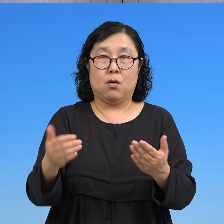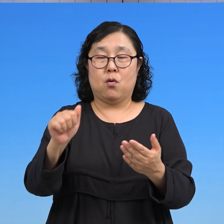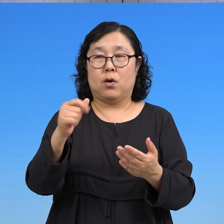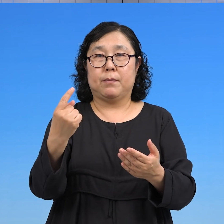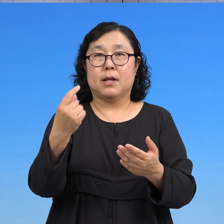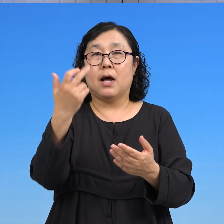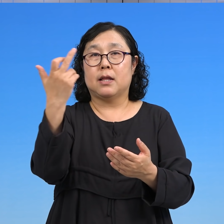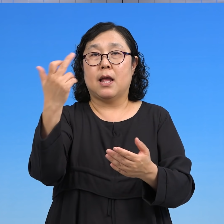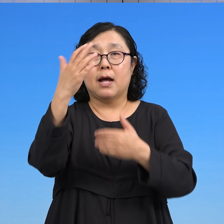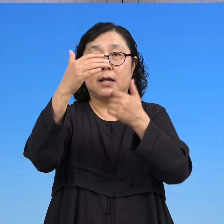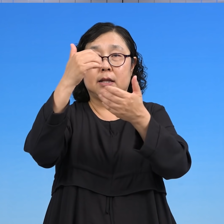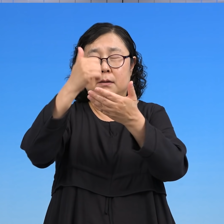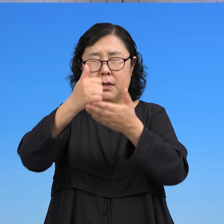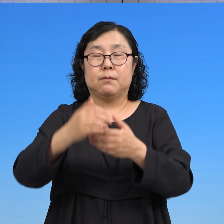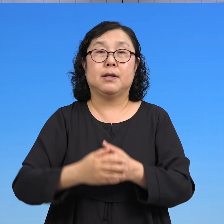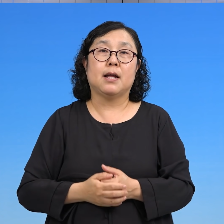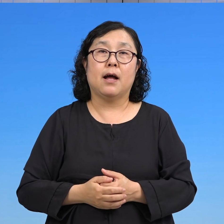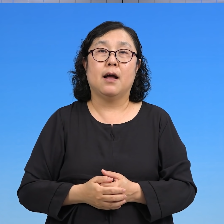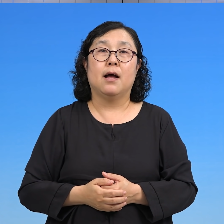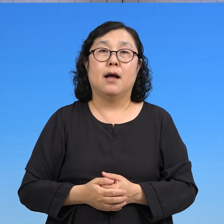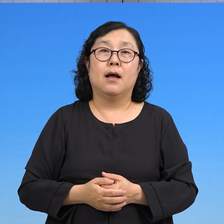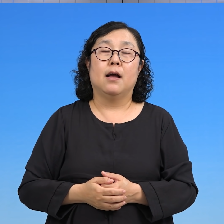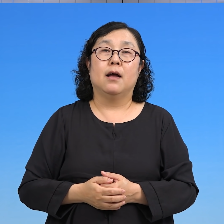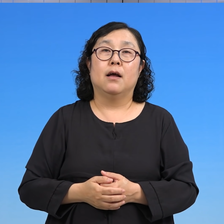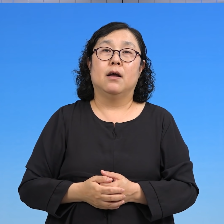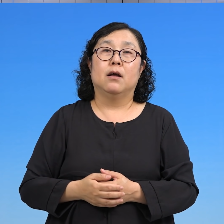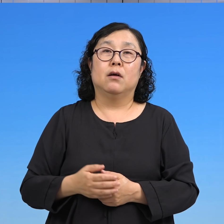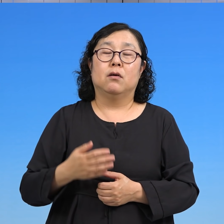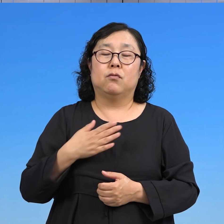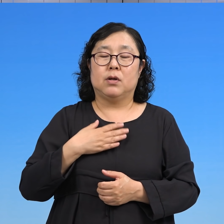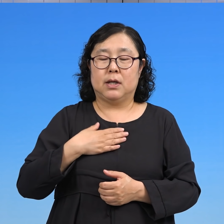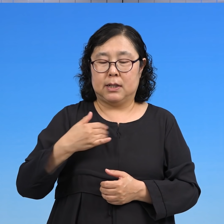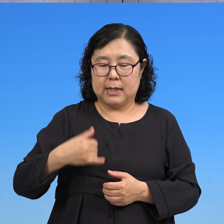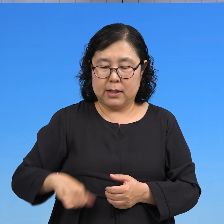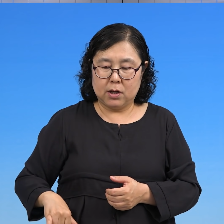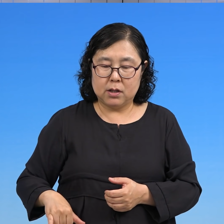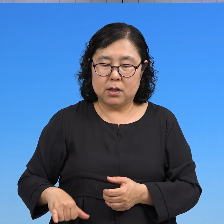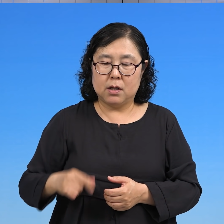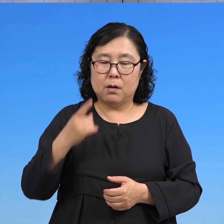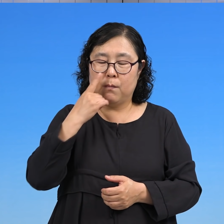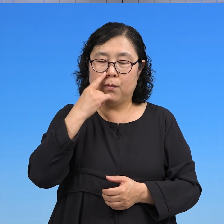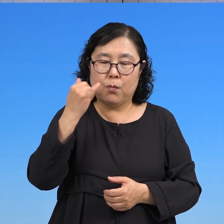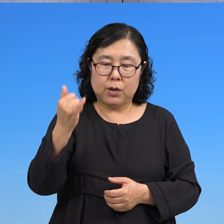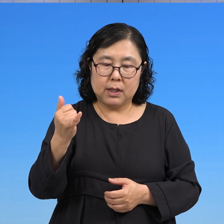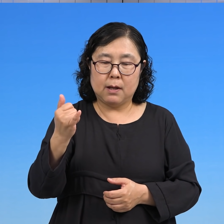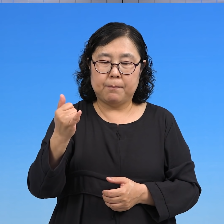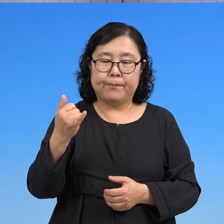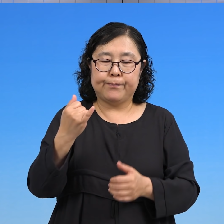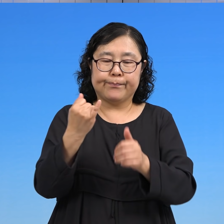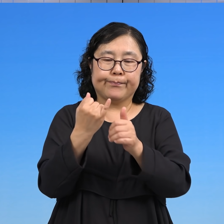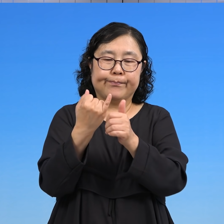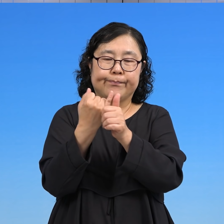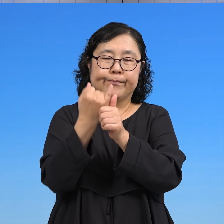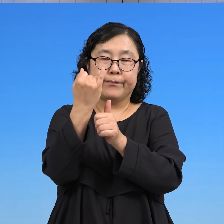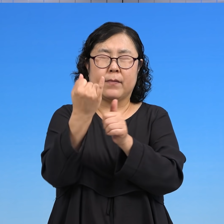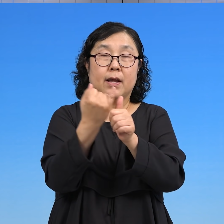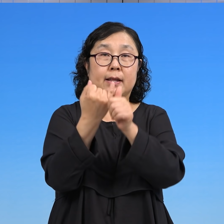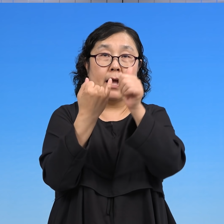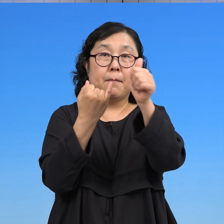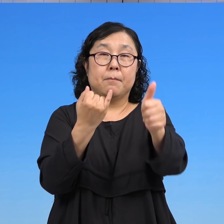호렙산의 하나님이세요. 우리 가사를 생각하시면서 우리 자녀들, 아내, 남편, 우리 부모님 마음에 다